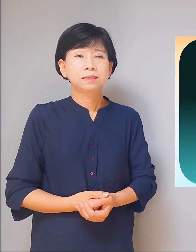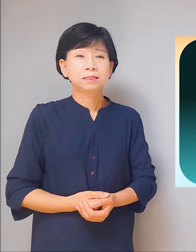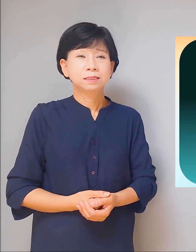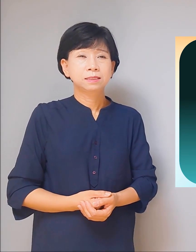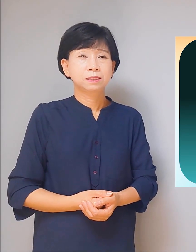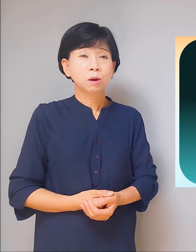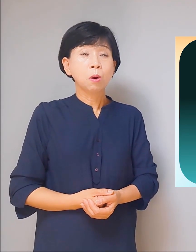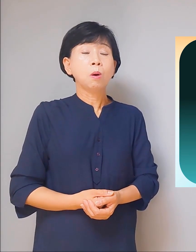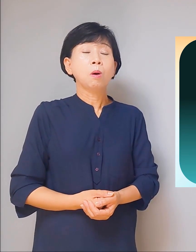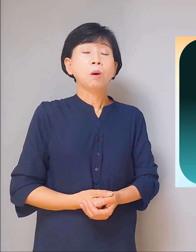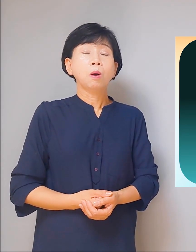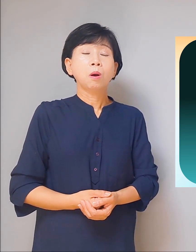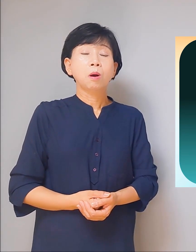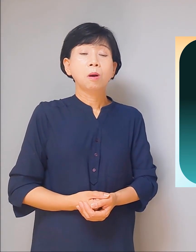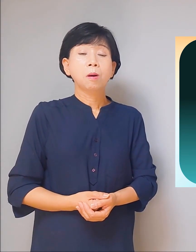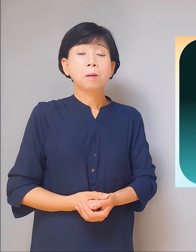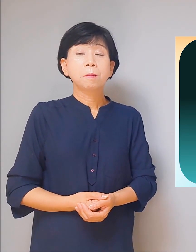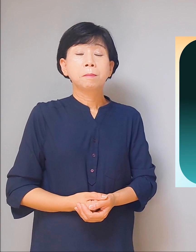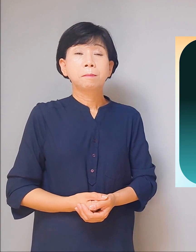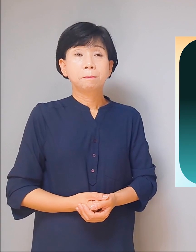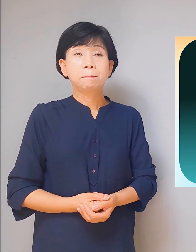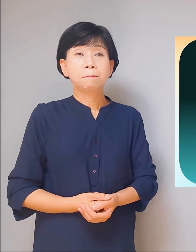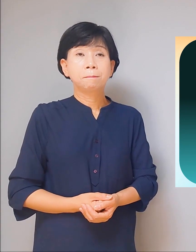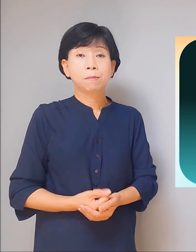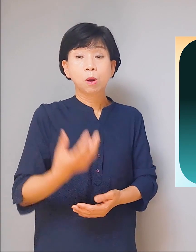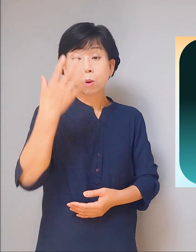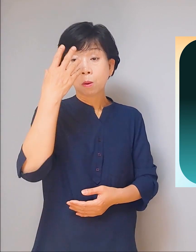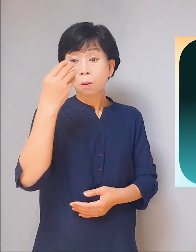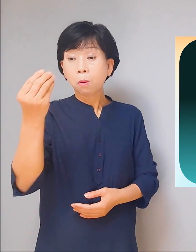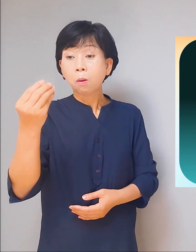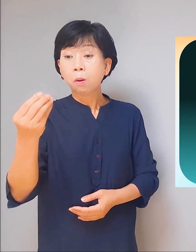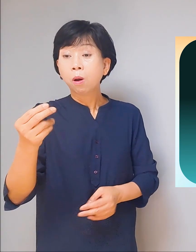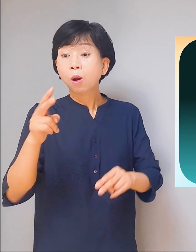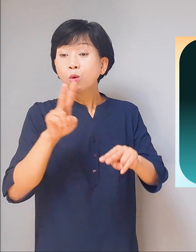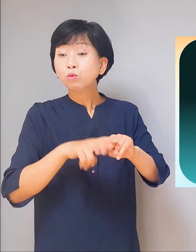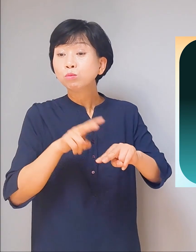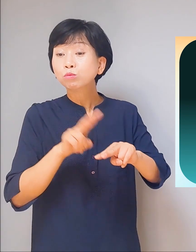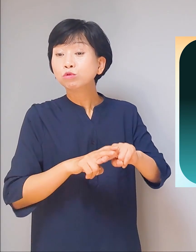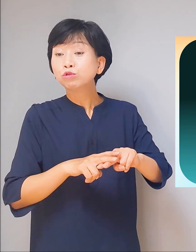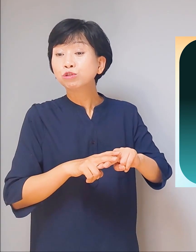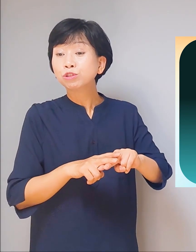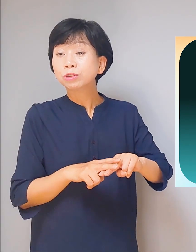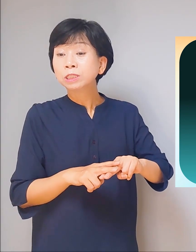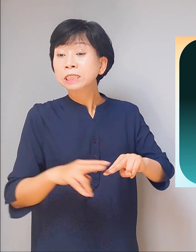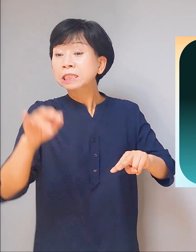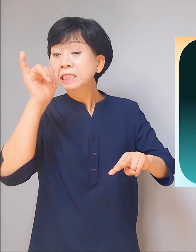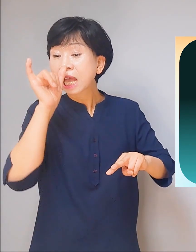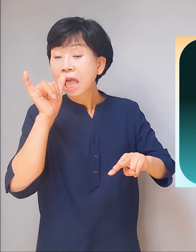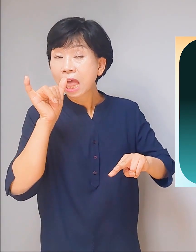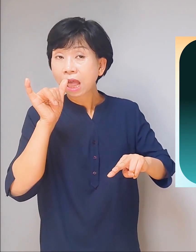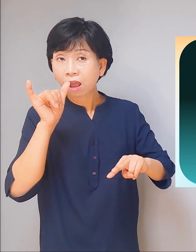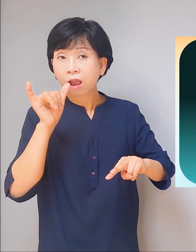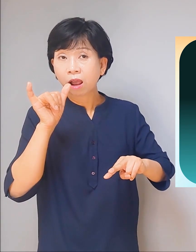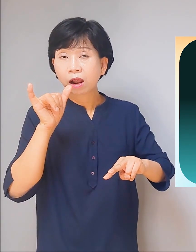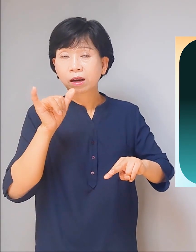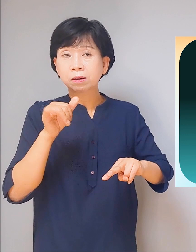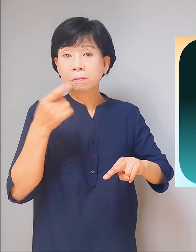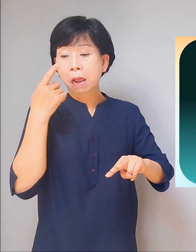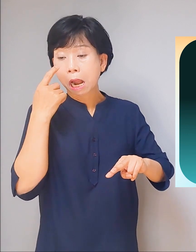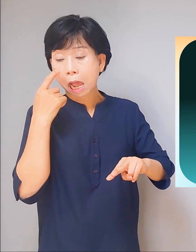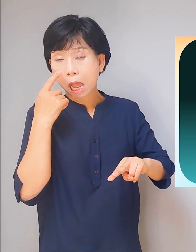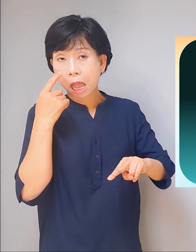아니고 눈앞에 갑자기 우물이 나타나는 거죠. 우물이 있네, 봐라, 이런 히브리어의 어떤 의미가